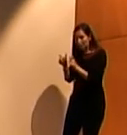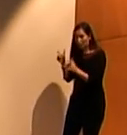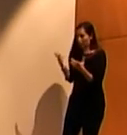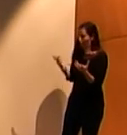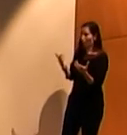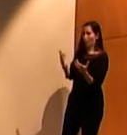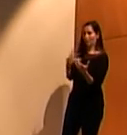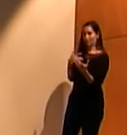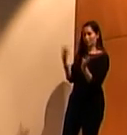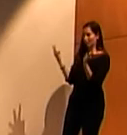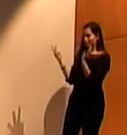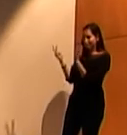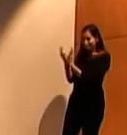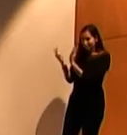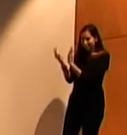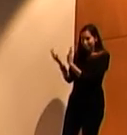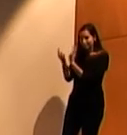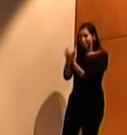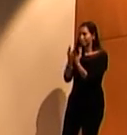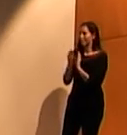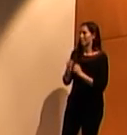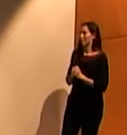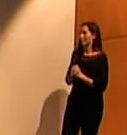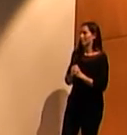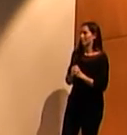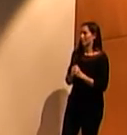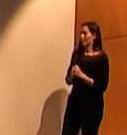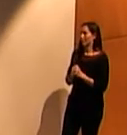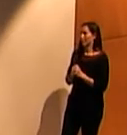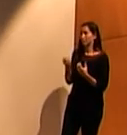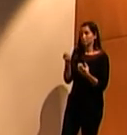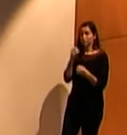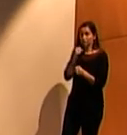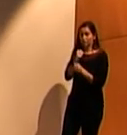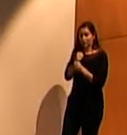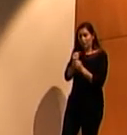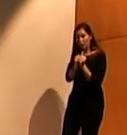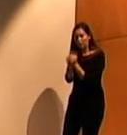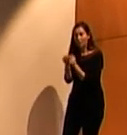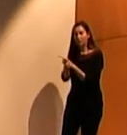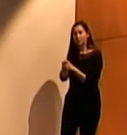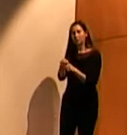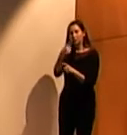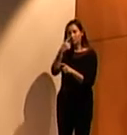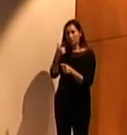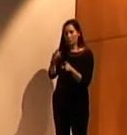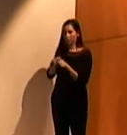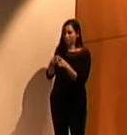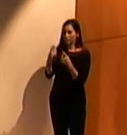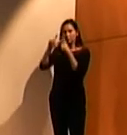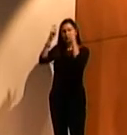se rencontrer tous et puis de travailler ensemble et puis de se sentir considéré peut-être